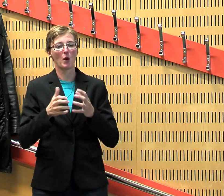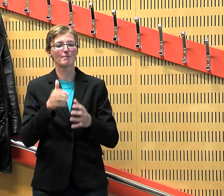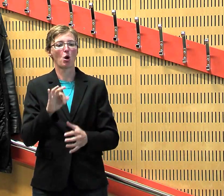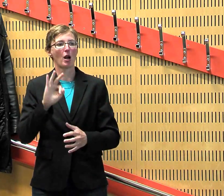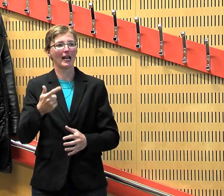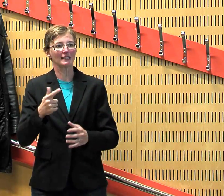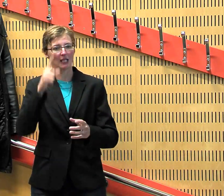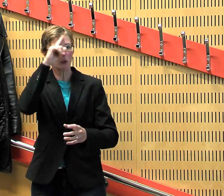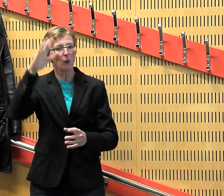teckenspråk.